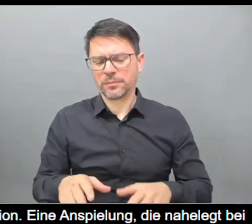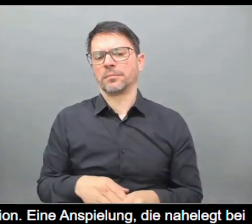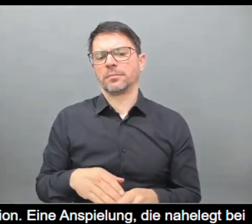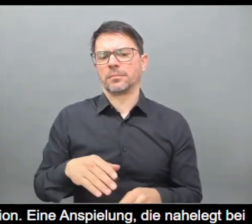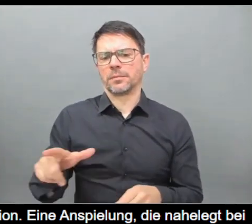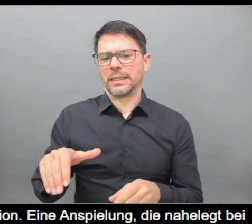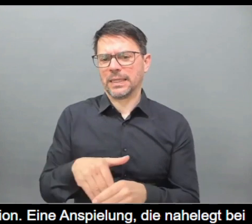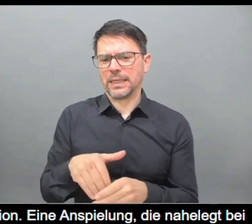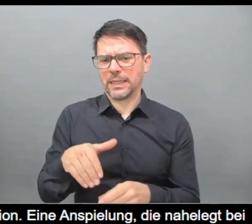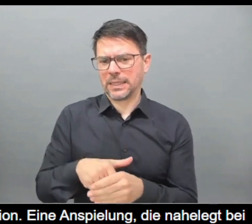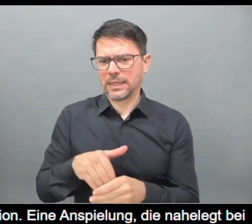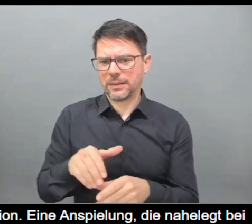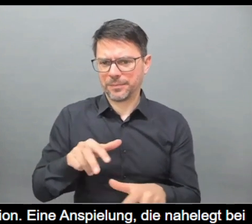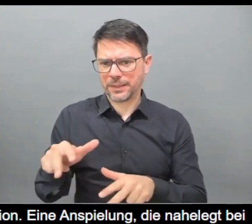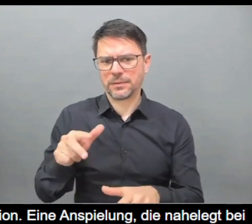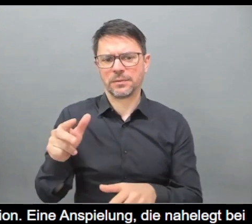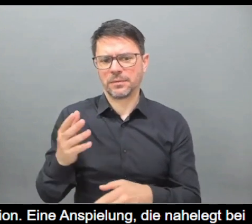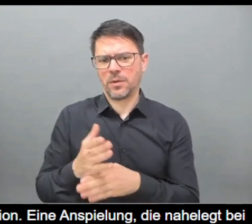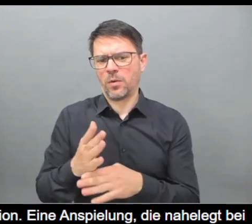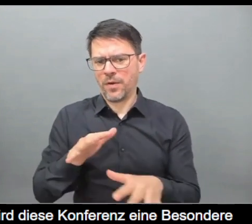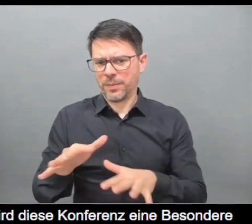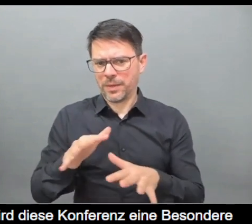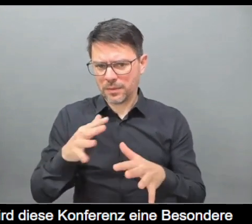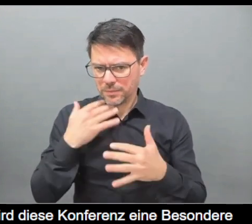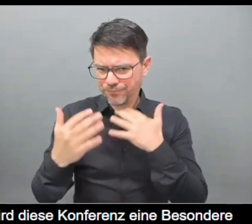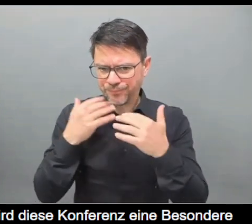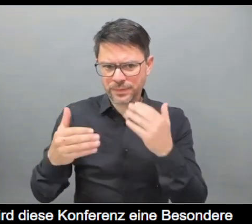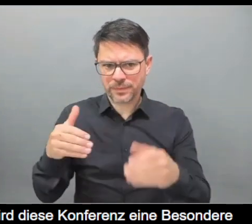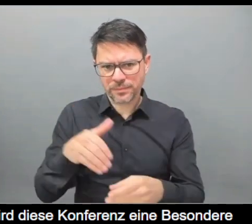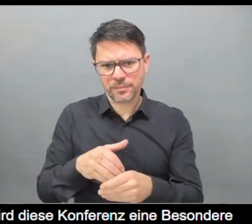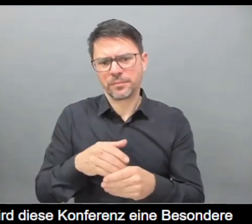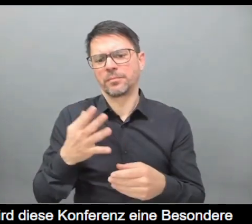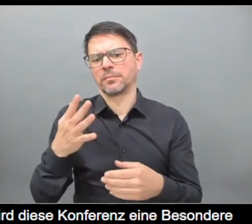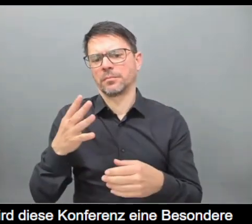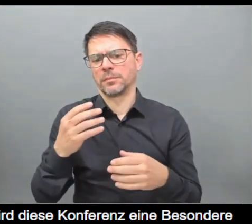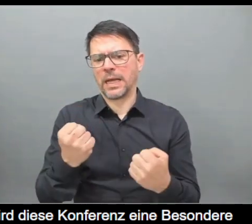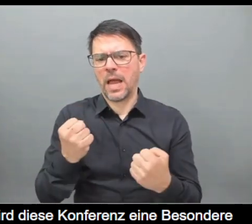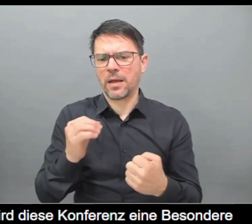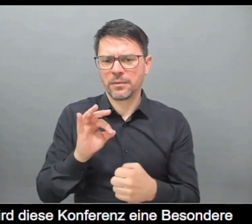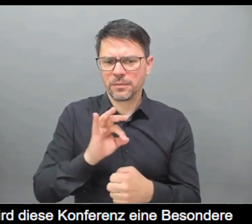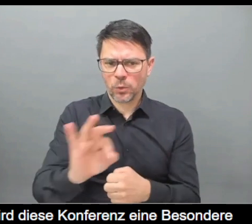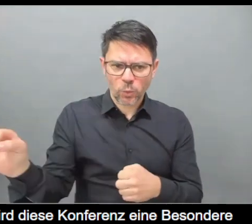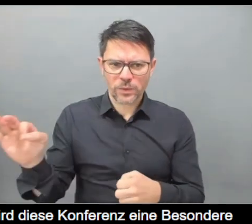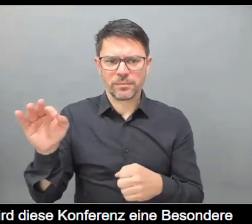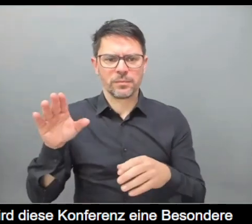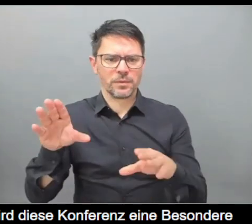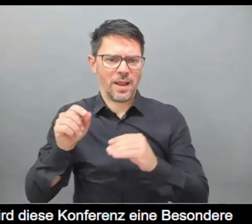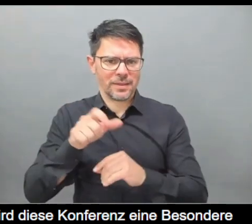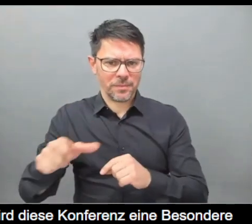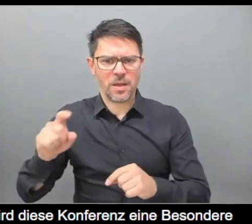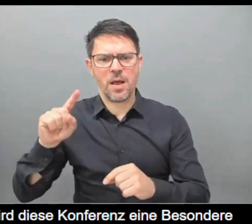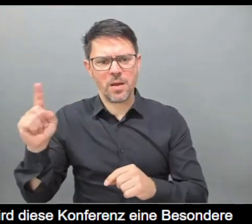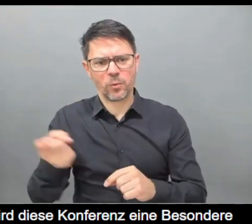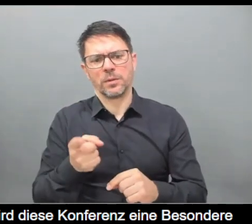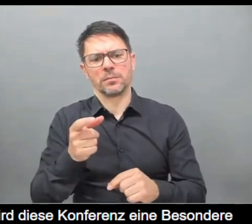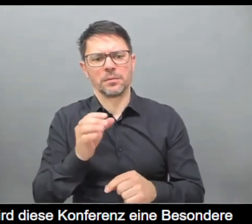sicherzustellen. Also ich gehe davon aus, dass in der gewohnten, hochprofessionellen Weise der Freistaat Bayern hier Gastgeber